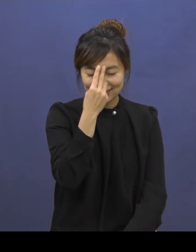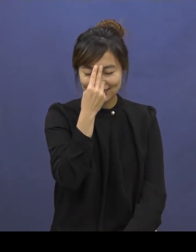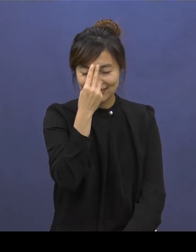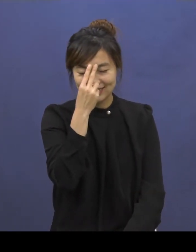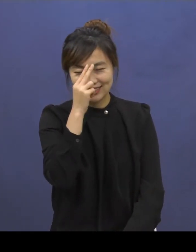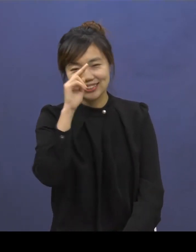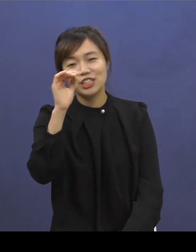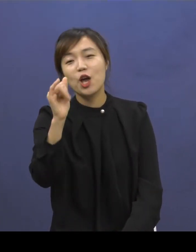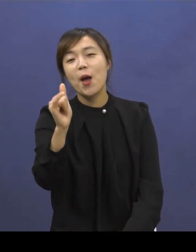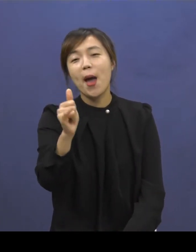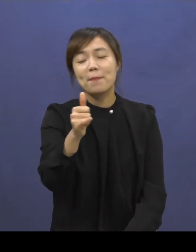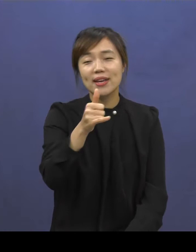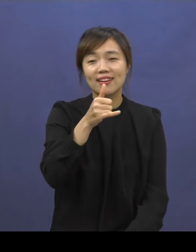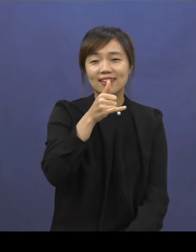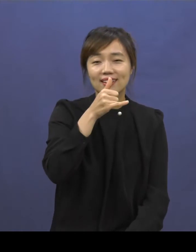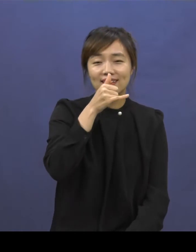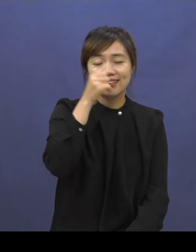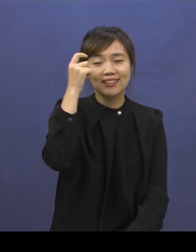근심